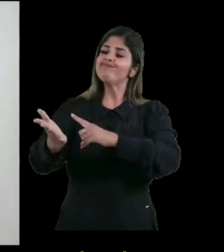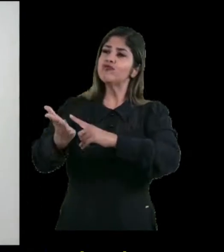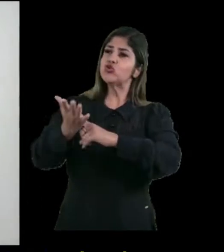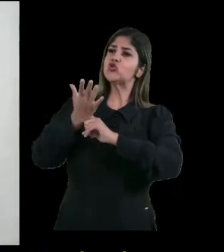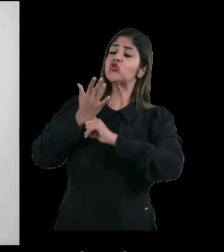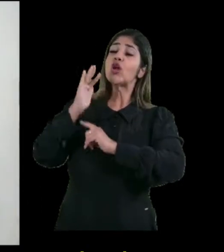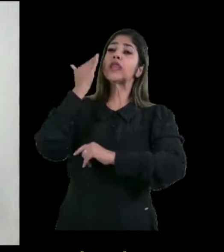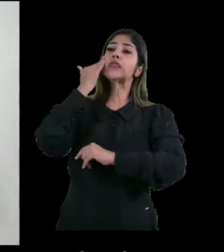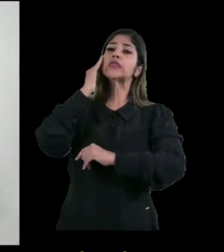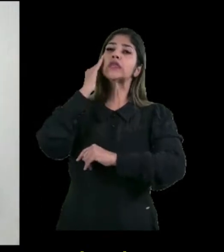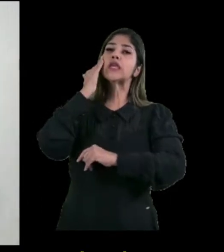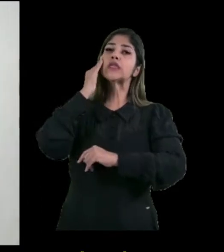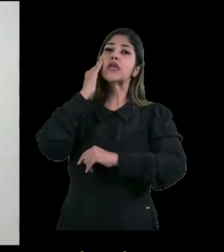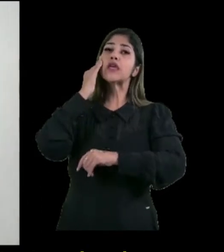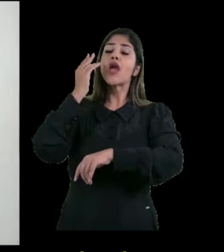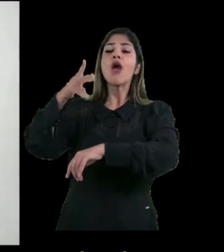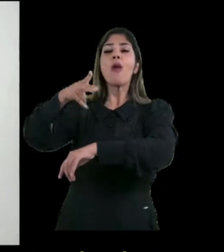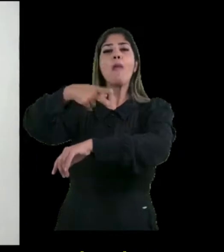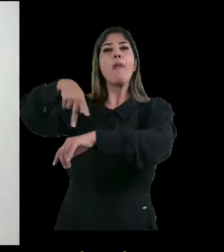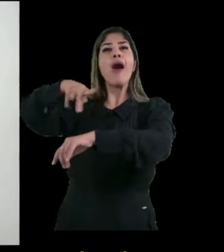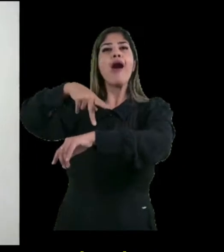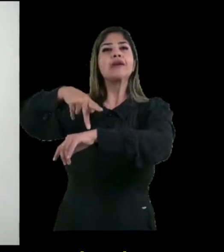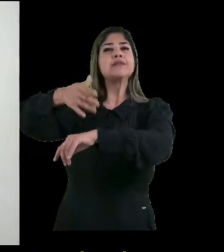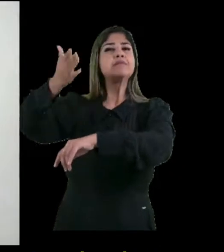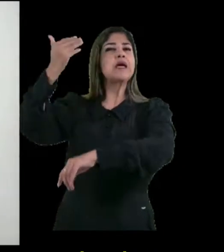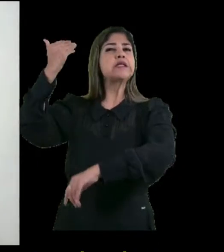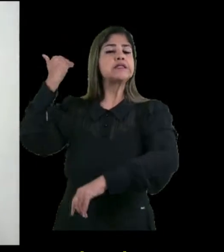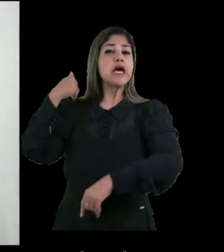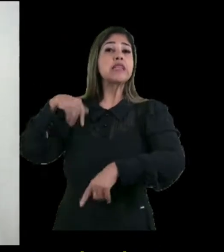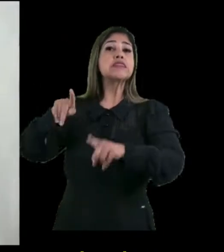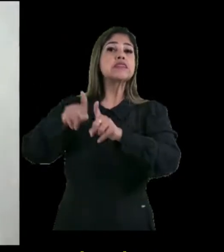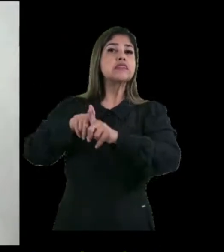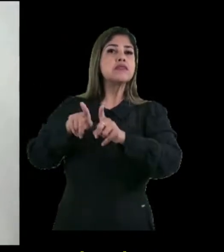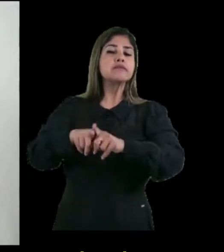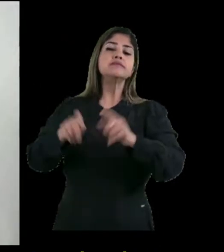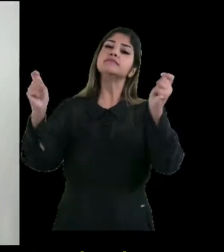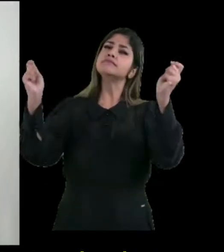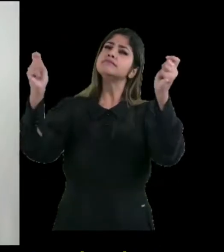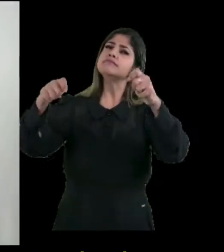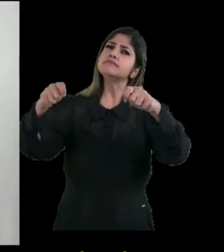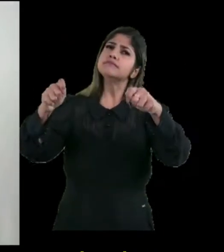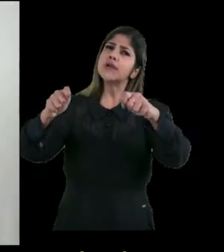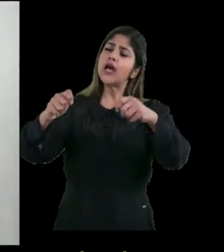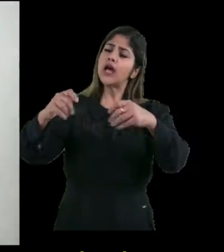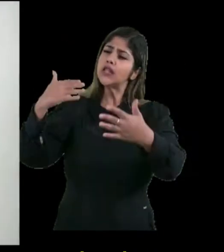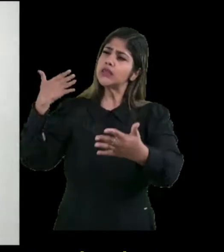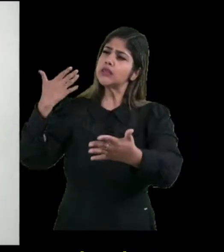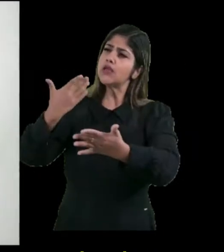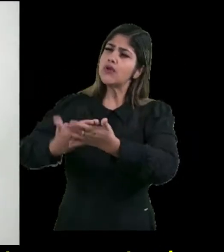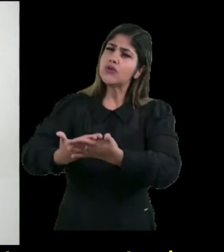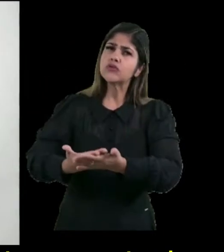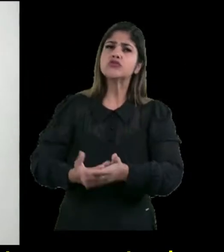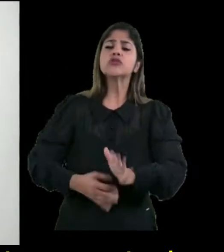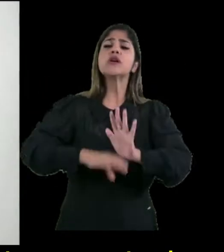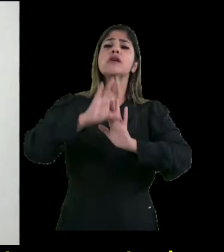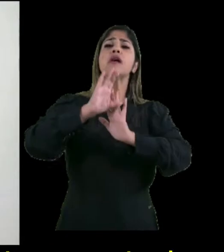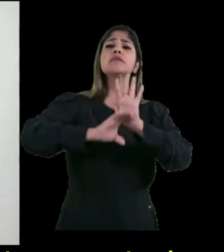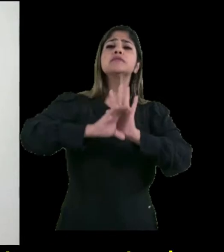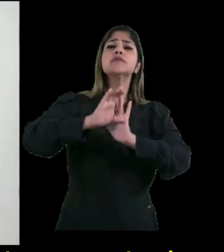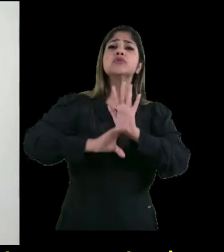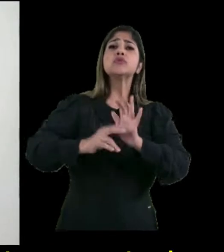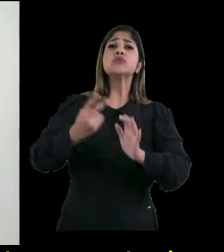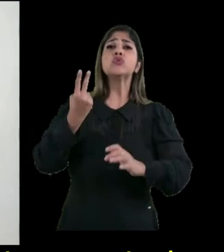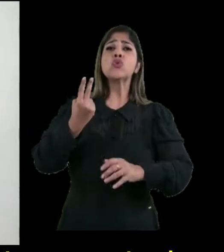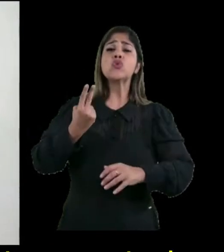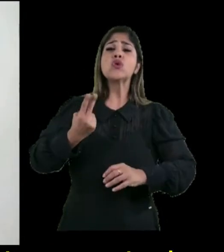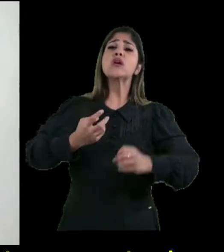auxiliaram a entender o funcionamento do país à época e as potencialidades que trouxeram até os nossos dias. No capítulo 2,